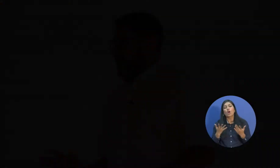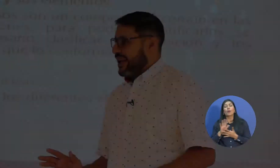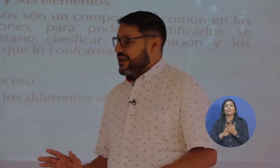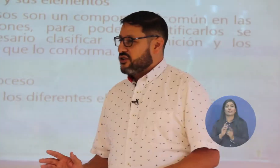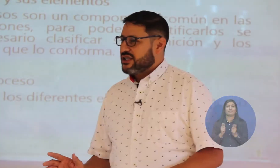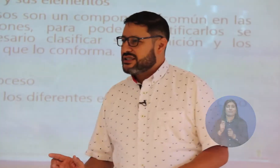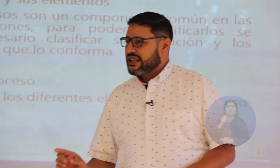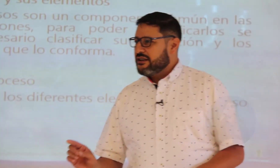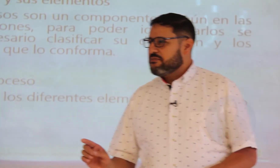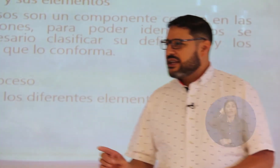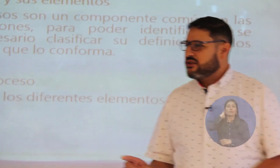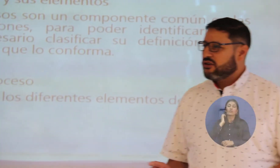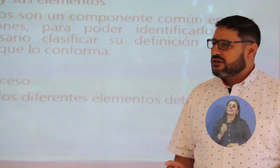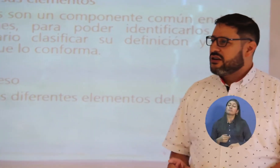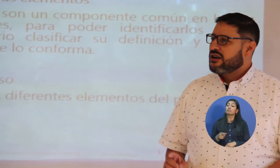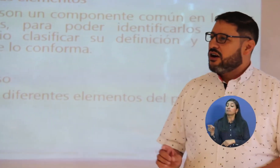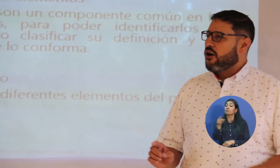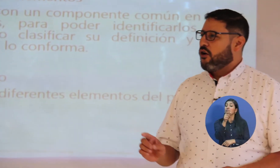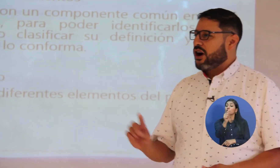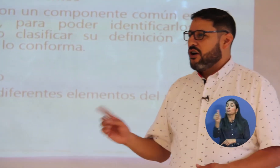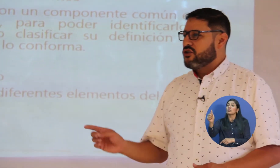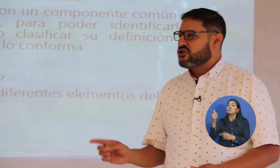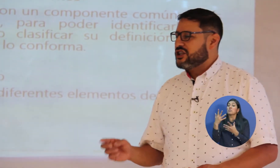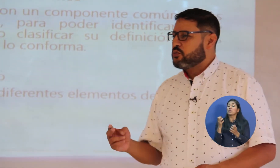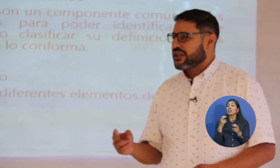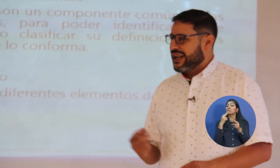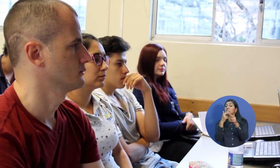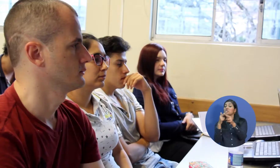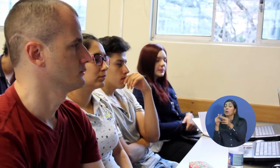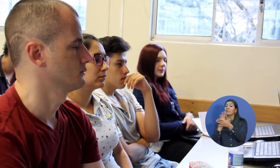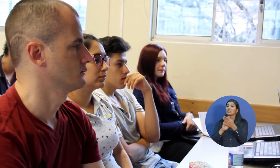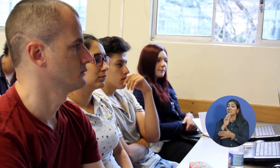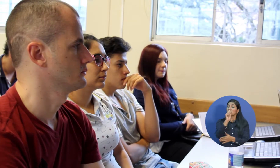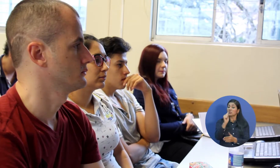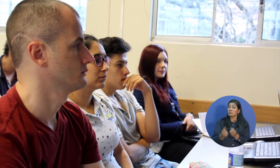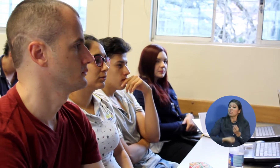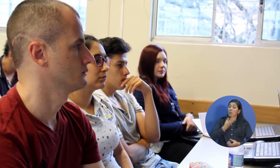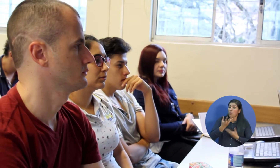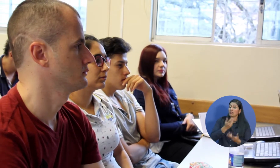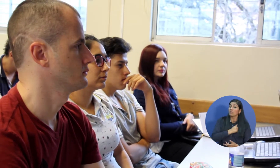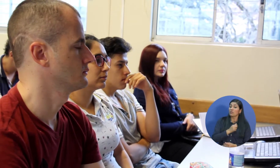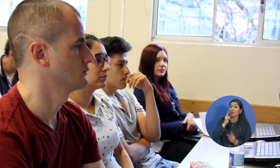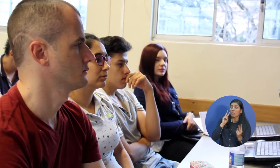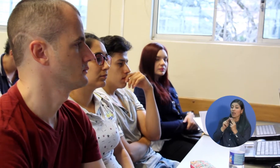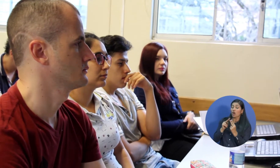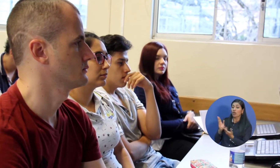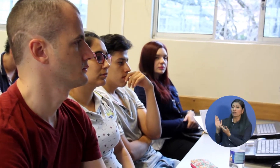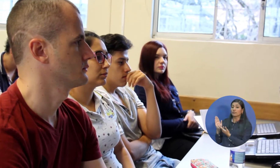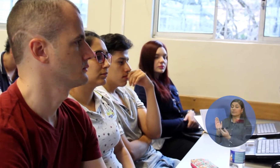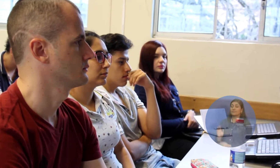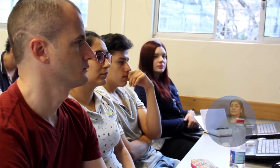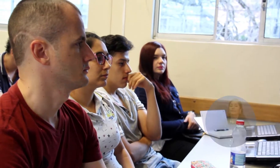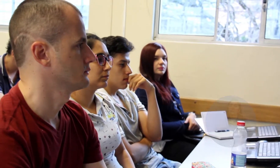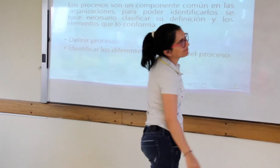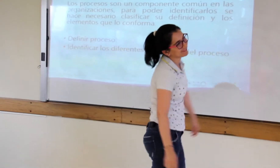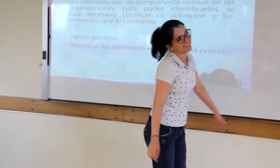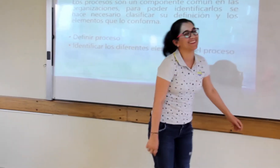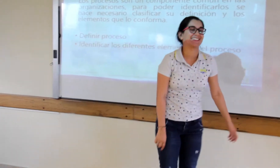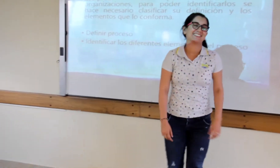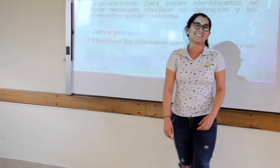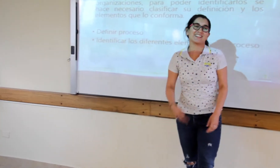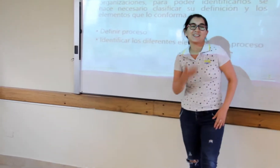construcción. No sé si Víctor o cada uno de ustedes quiera decir su nombre y su seña para que lo identifiquen.